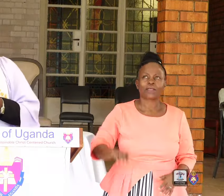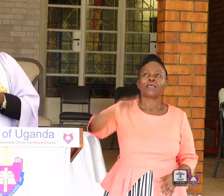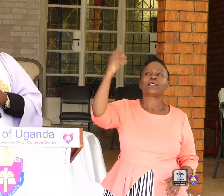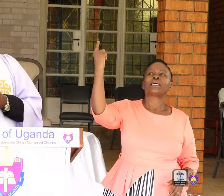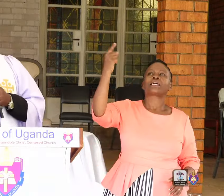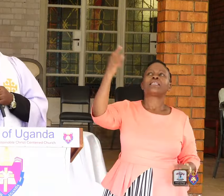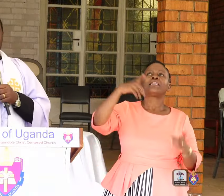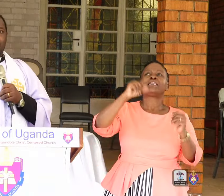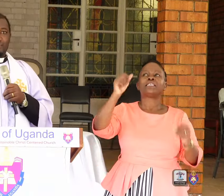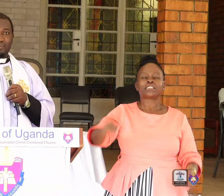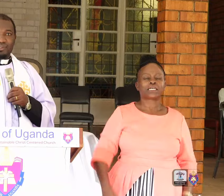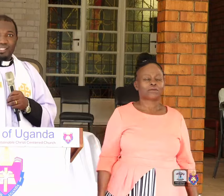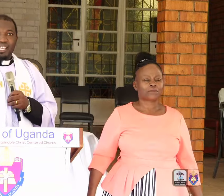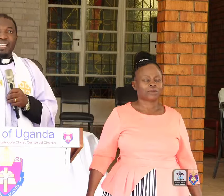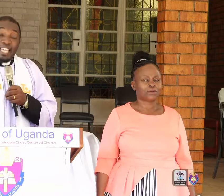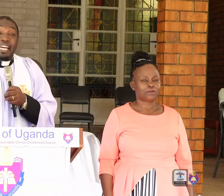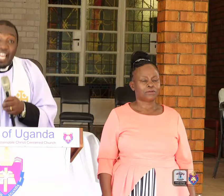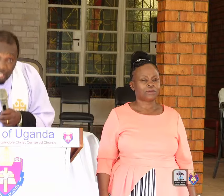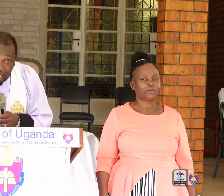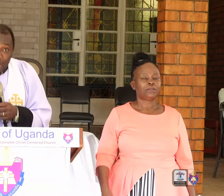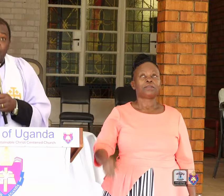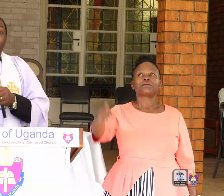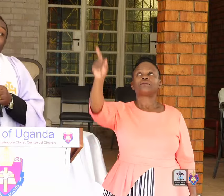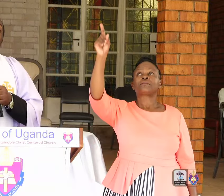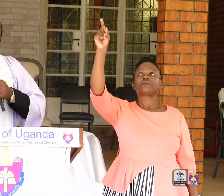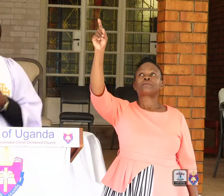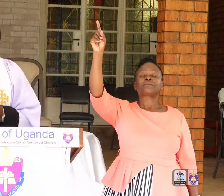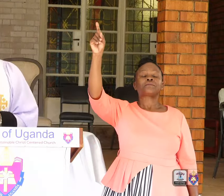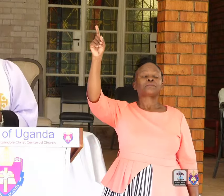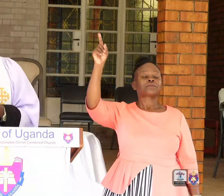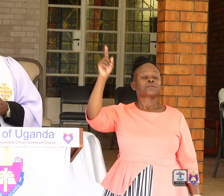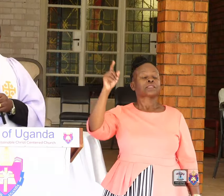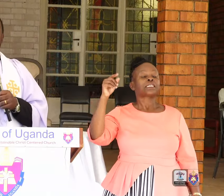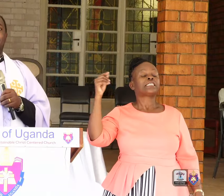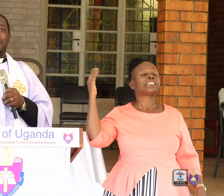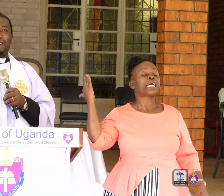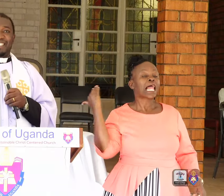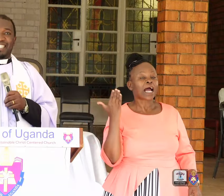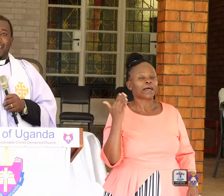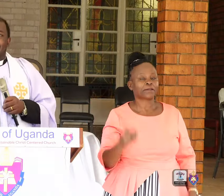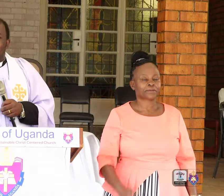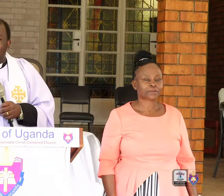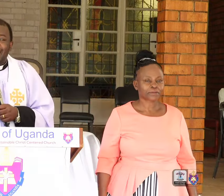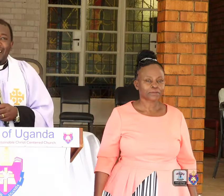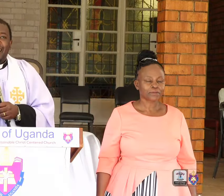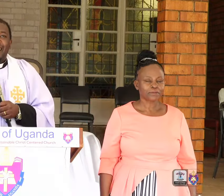kigambo. Ye kennyini kye kitala.